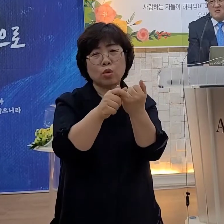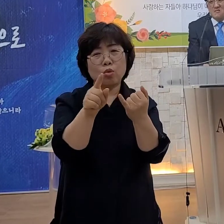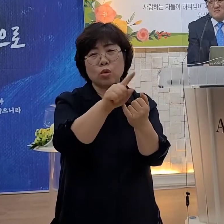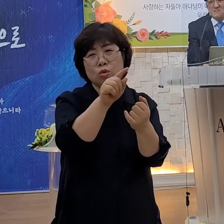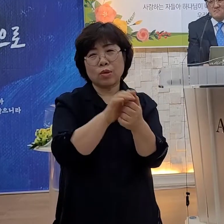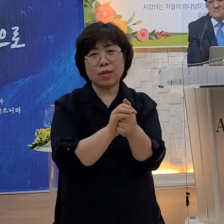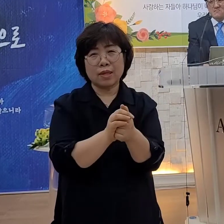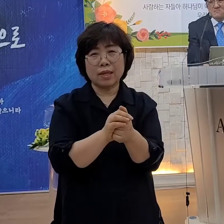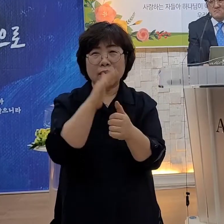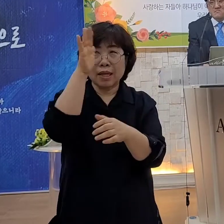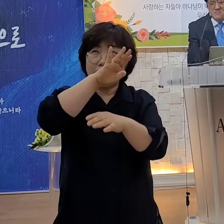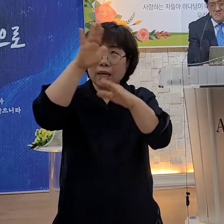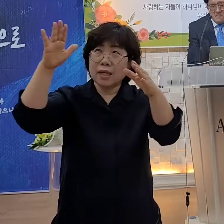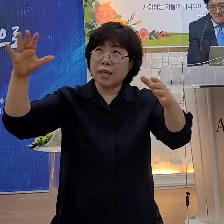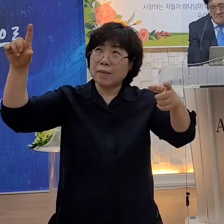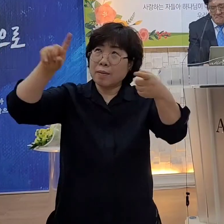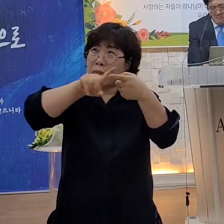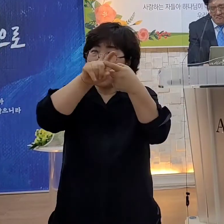천생연분이었구나.